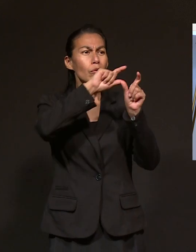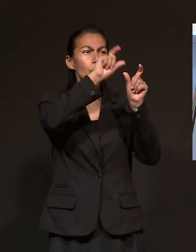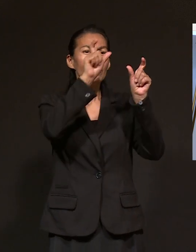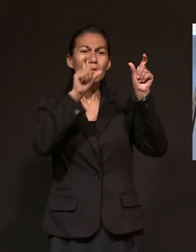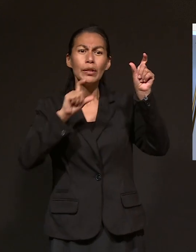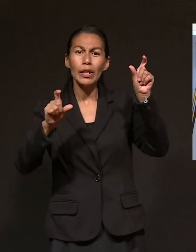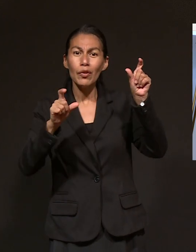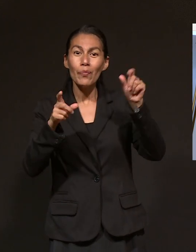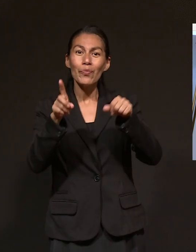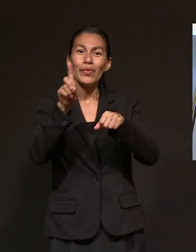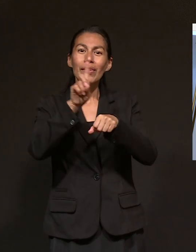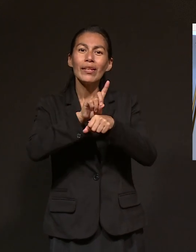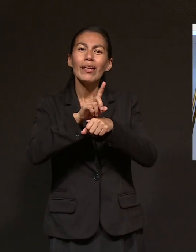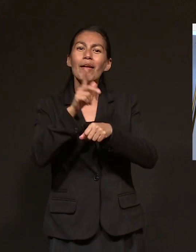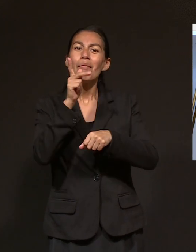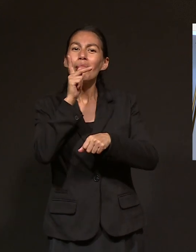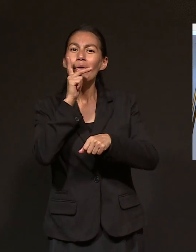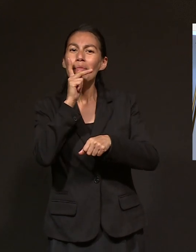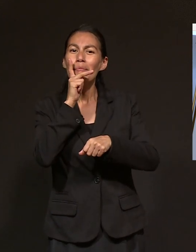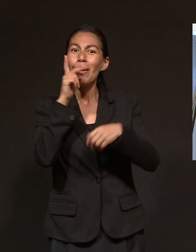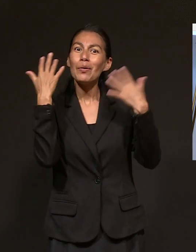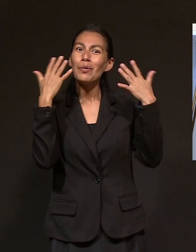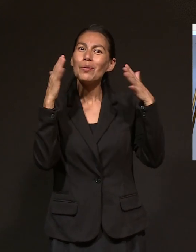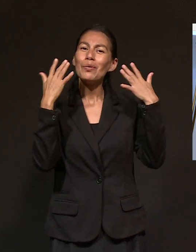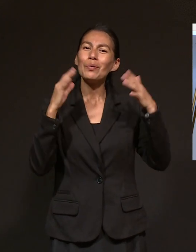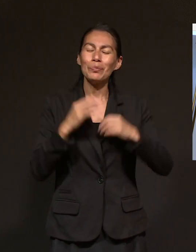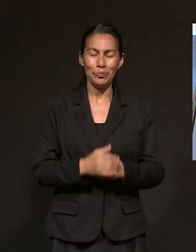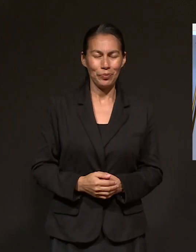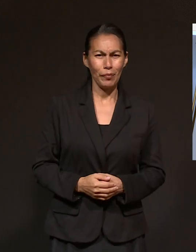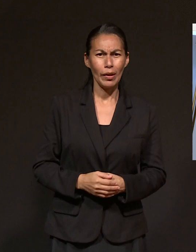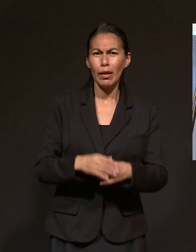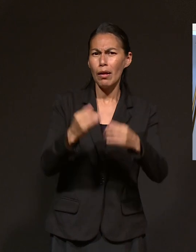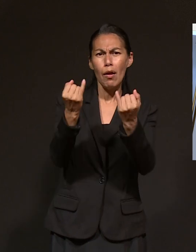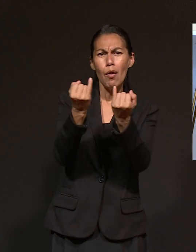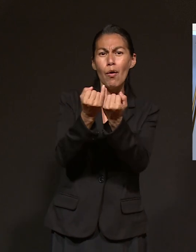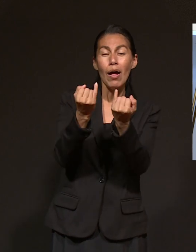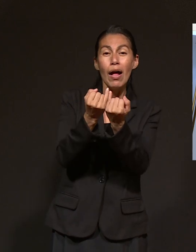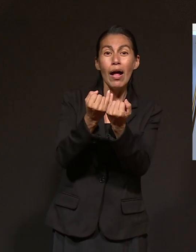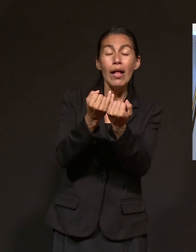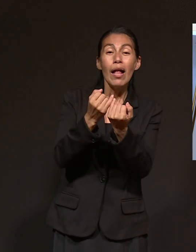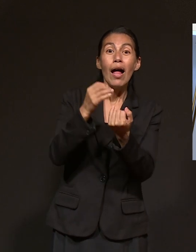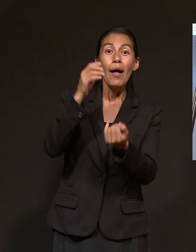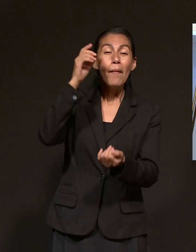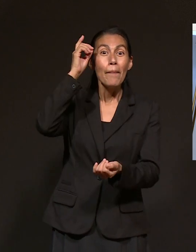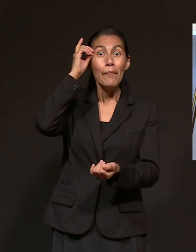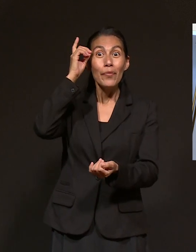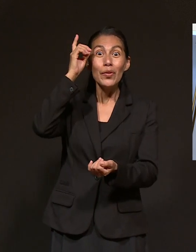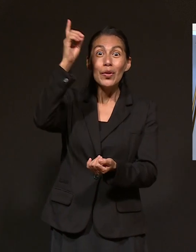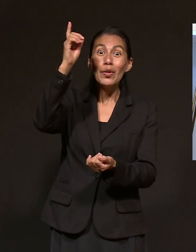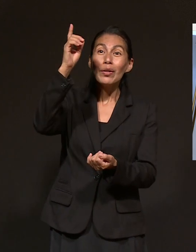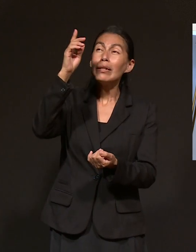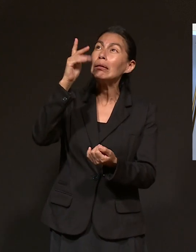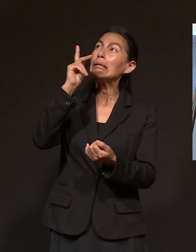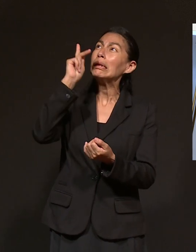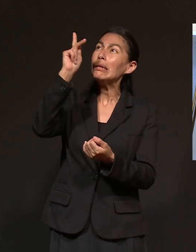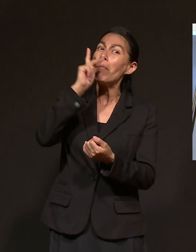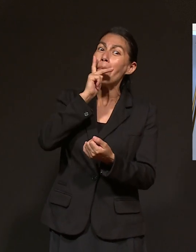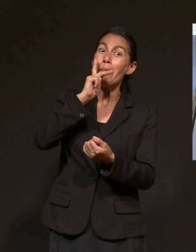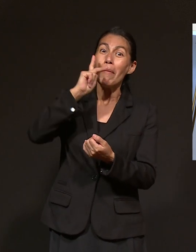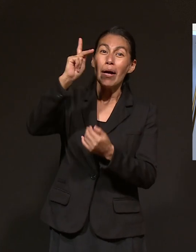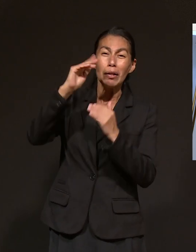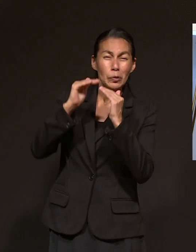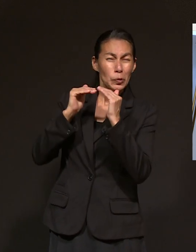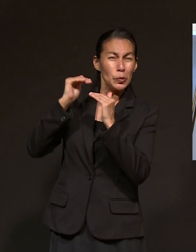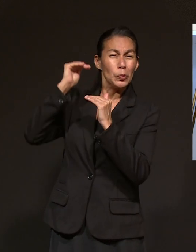Y Jesús precisamente nos enseñó a dirigirnos a Dios como a nuestro Padre Celestial que